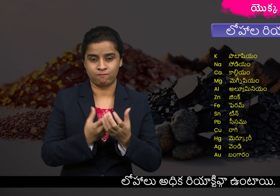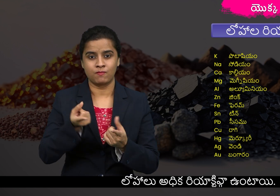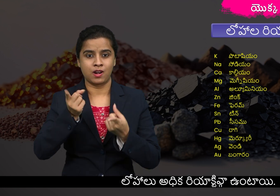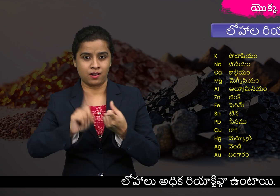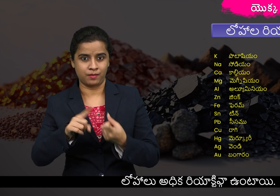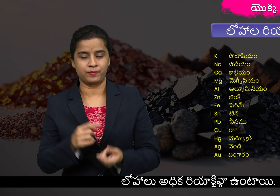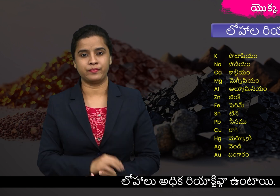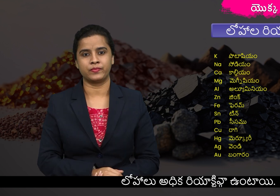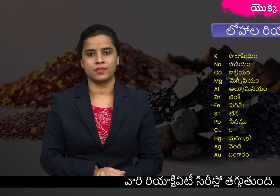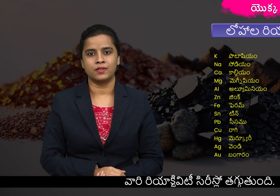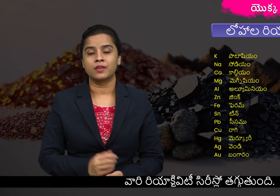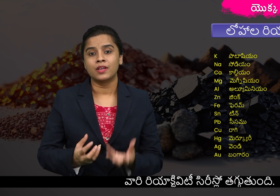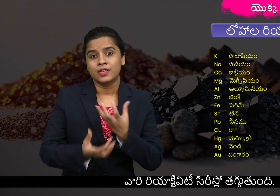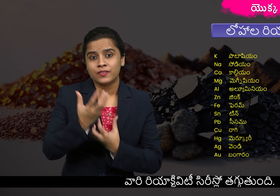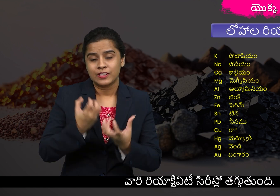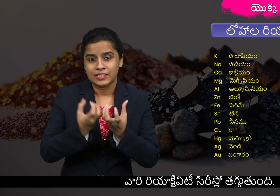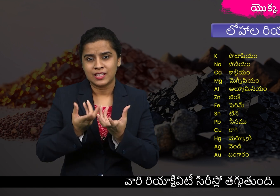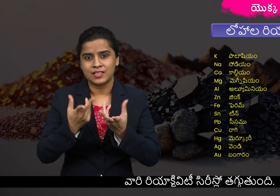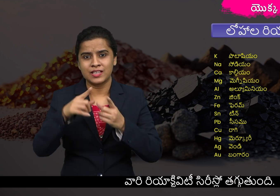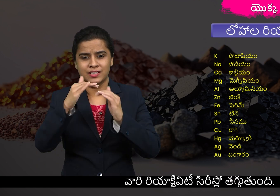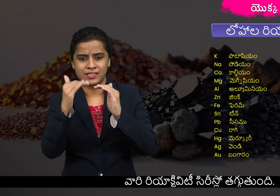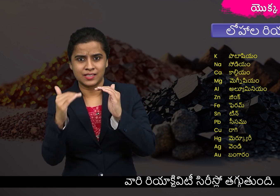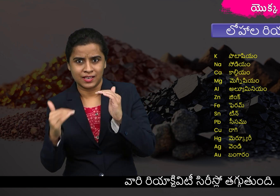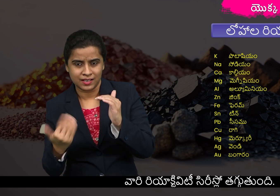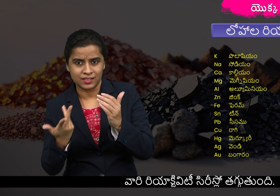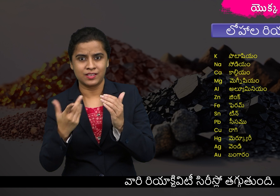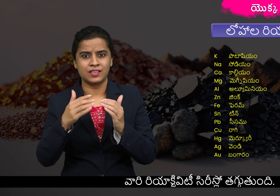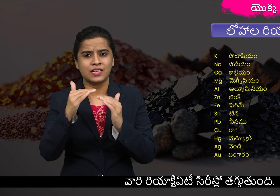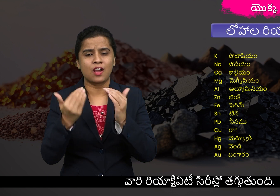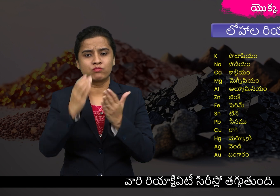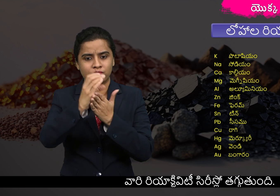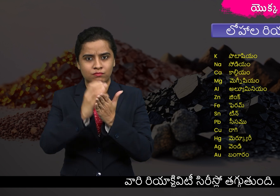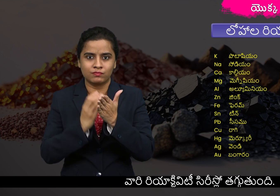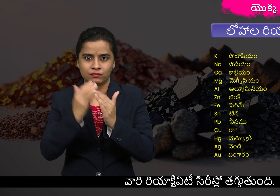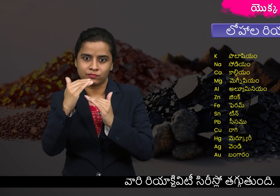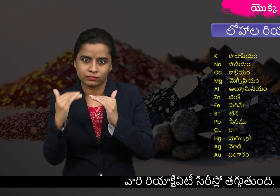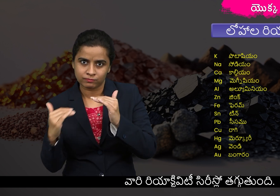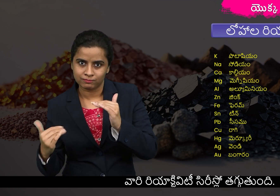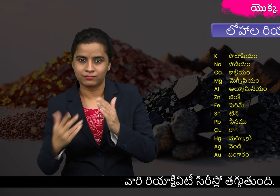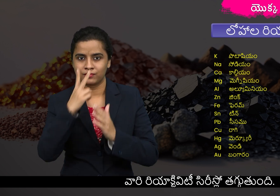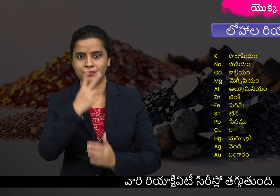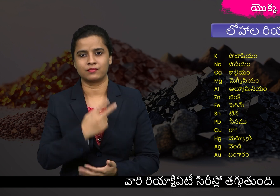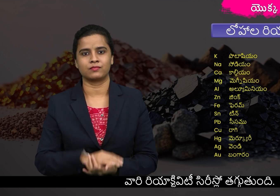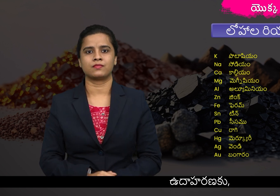ఉంటాయి. వారి రియాక్టివిటీ సిరీస్లో తగ్గుతుంది.